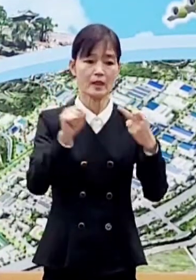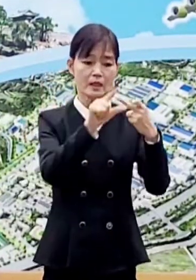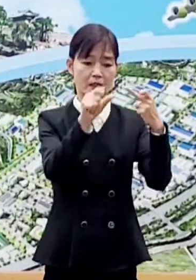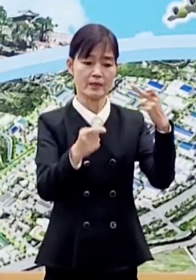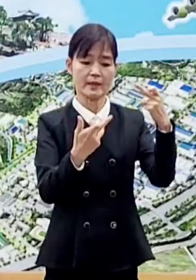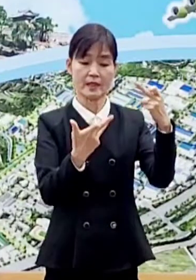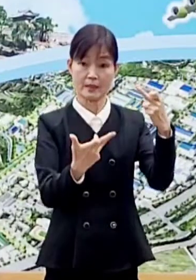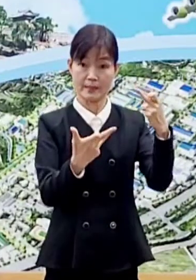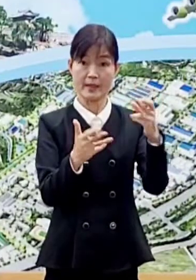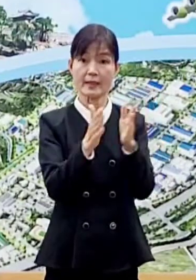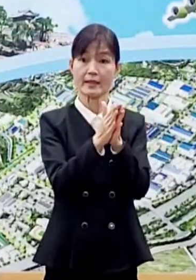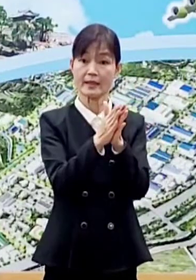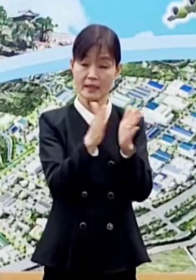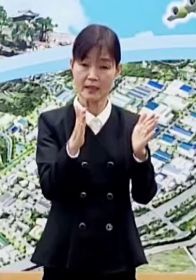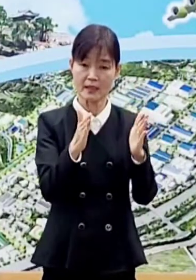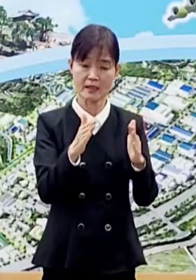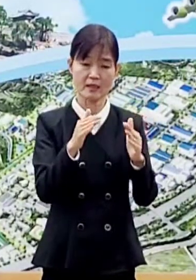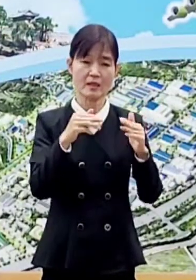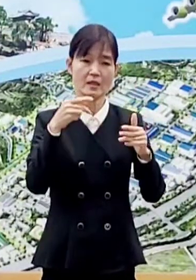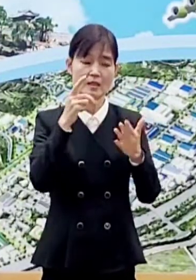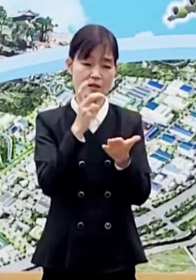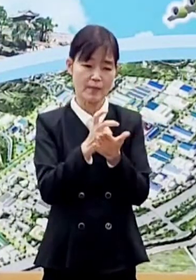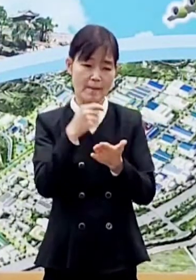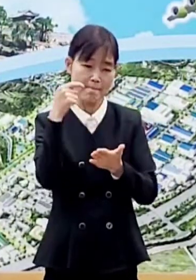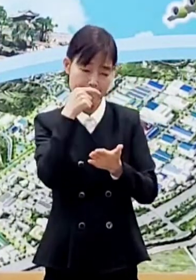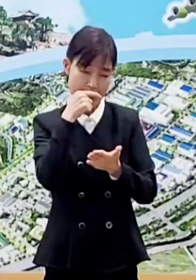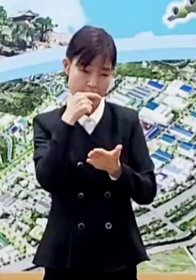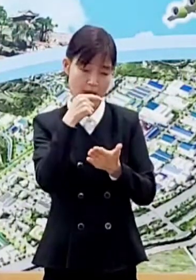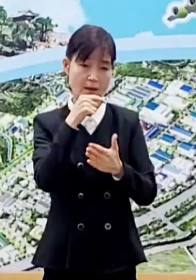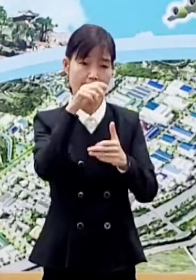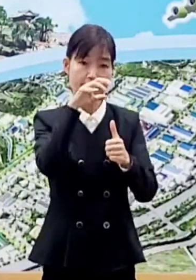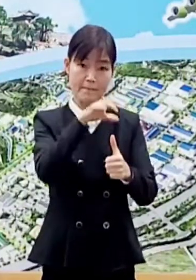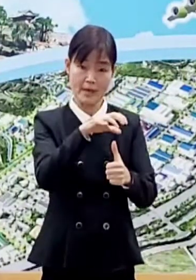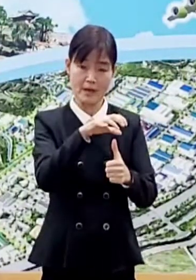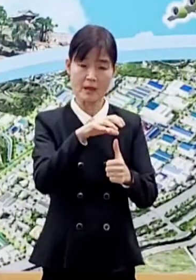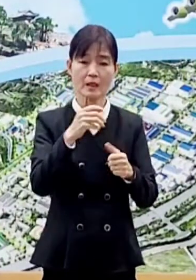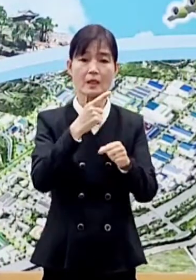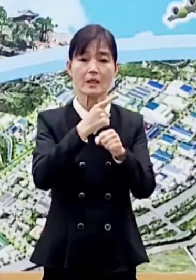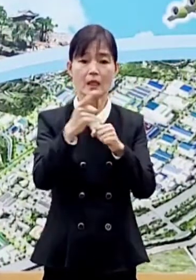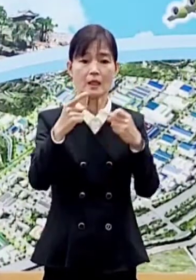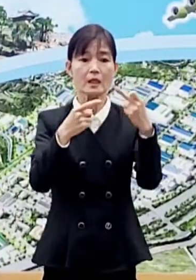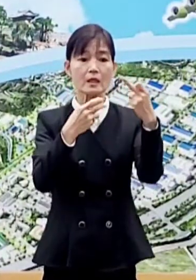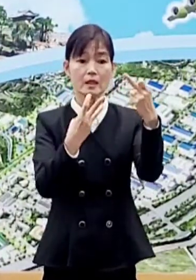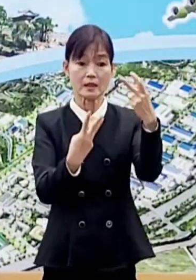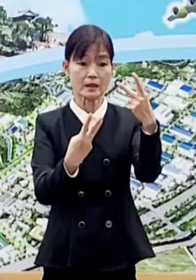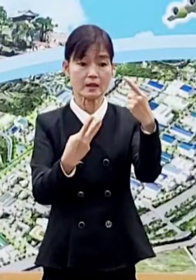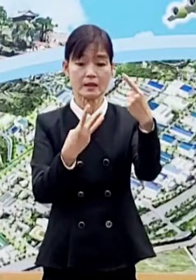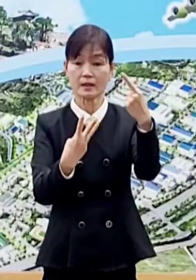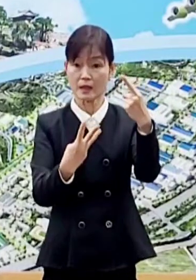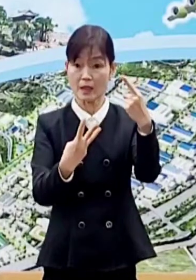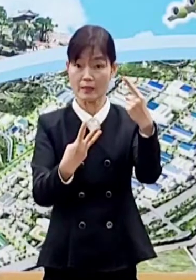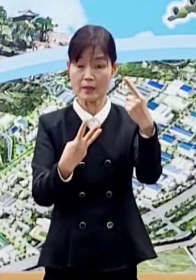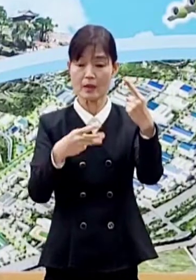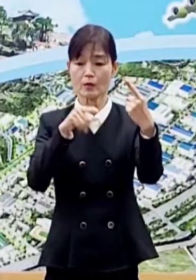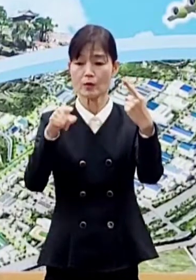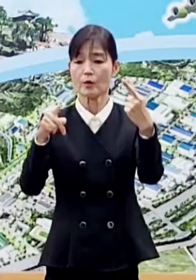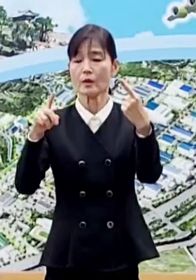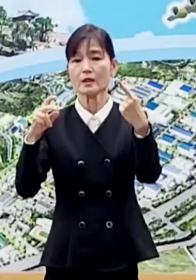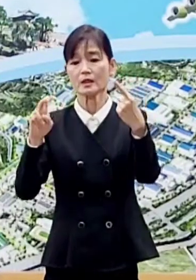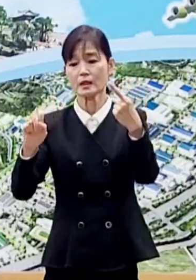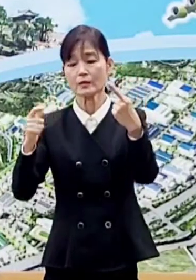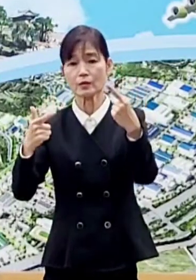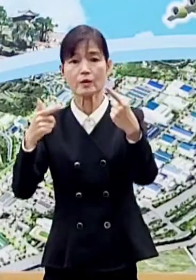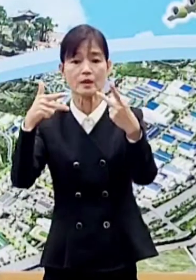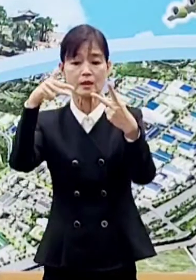18일 시작된 정부의 강화된 거리 두기가 내년 1월 3일부터 16일까지 2주간